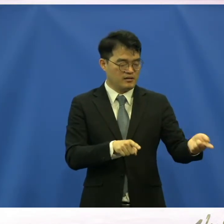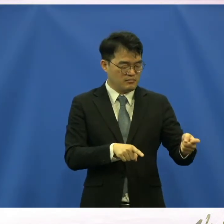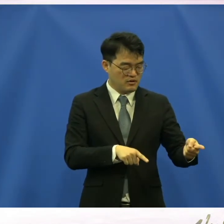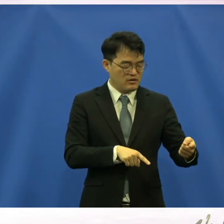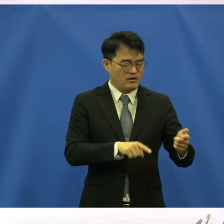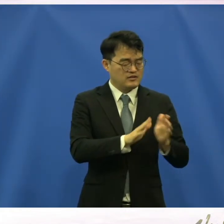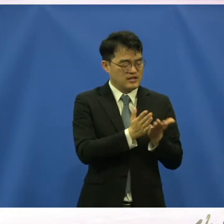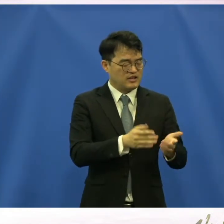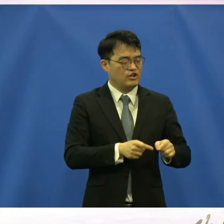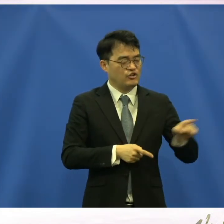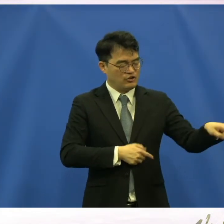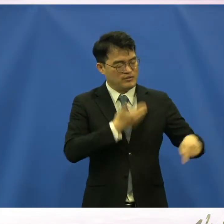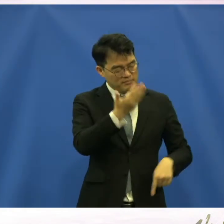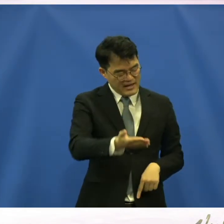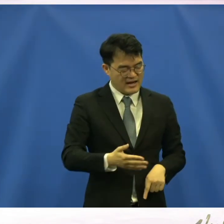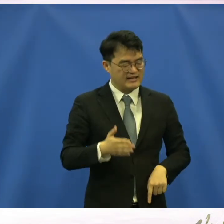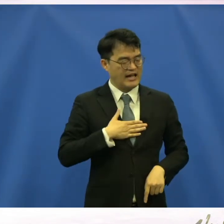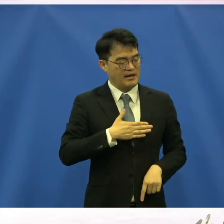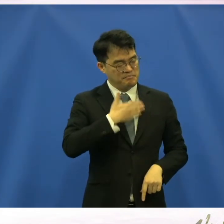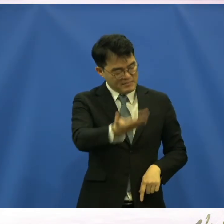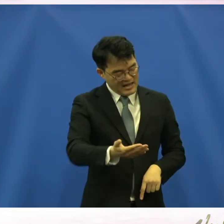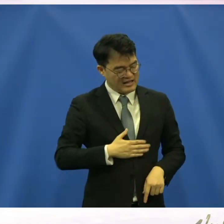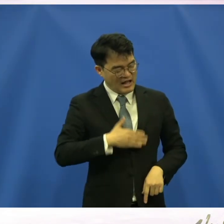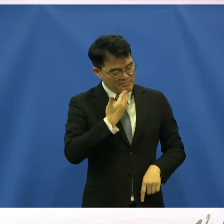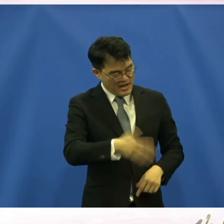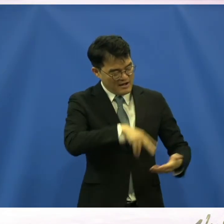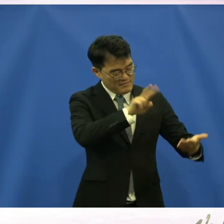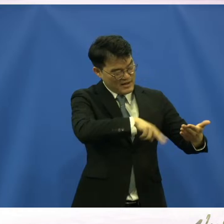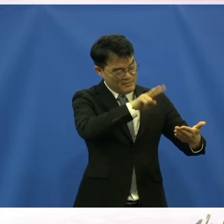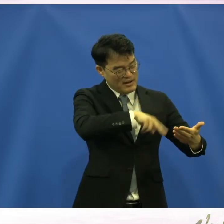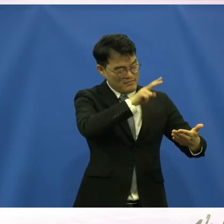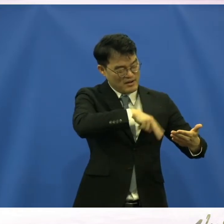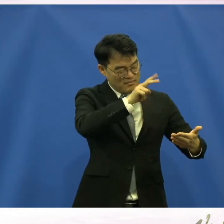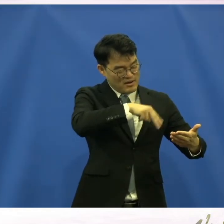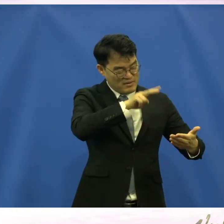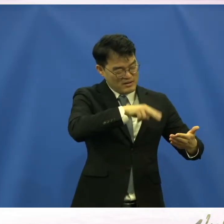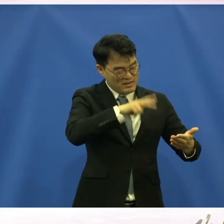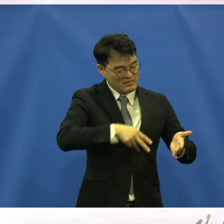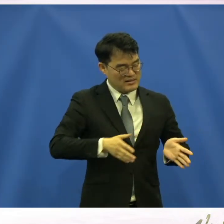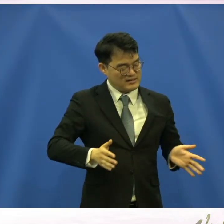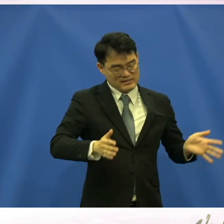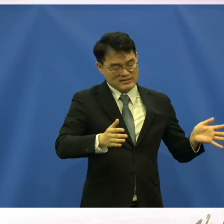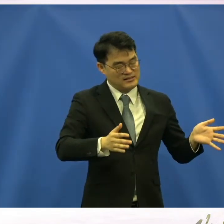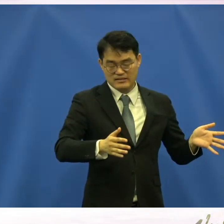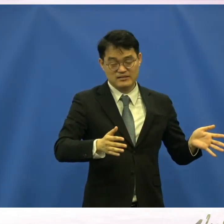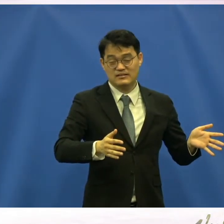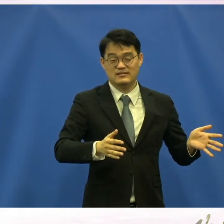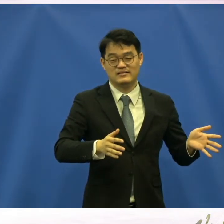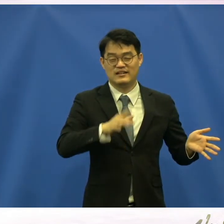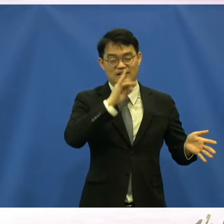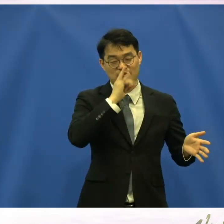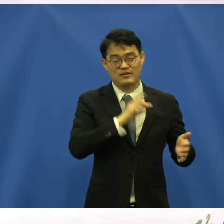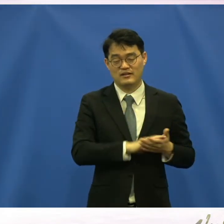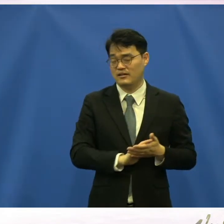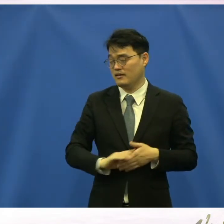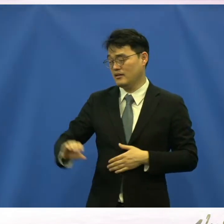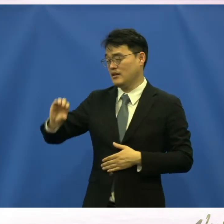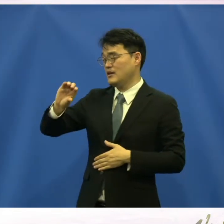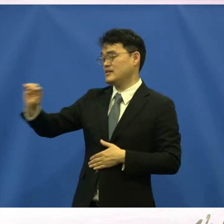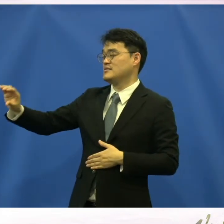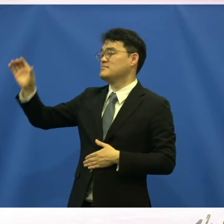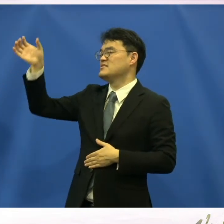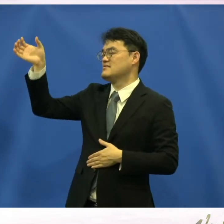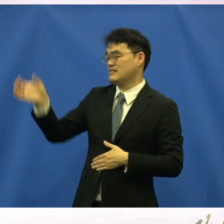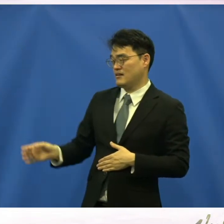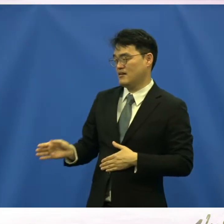것 자기 개발책 수천 수만 권을 다 끌어모아도 십자가의 1%도 도달 못해요.